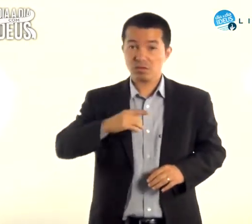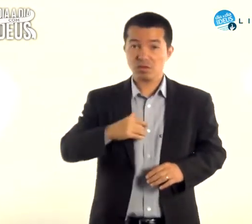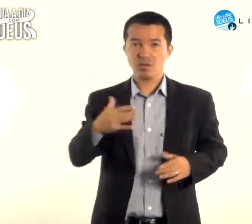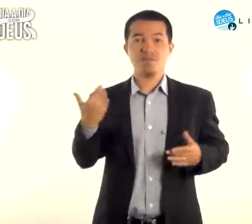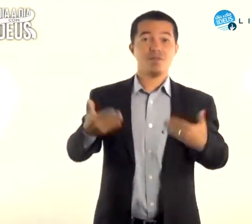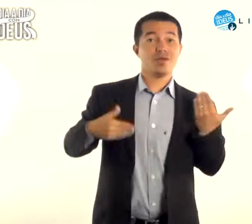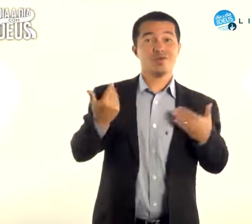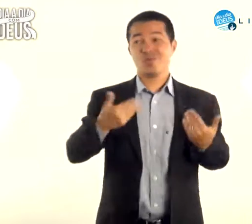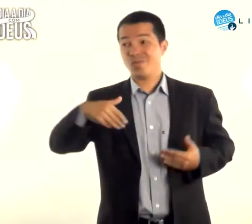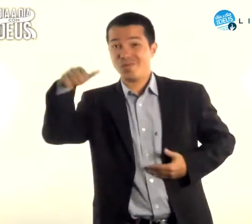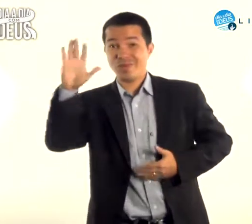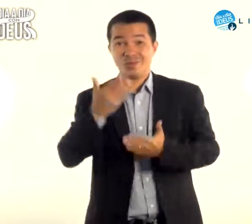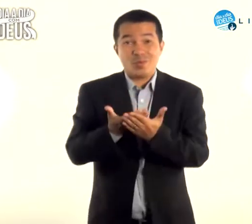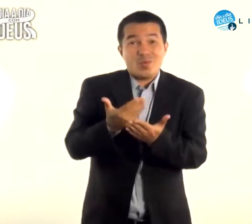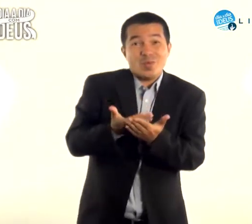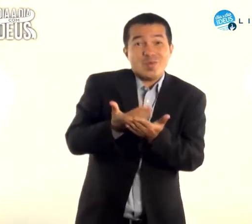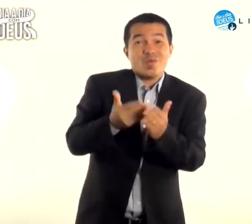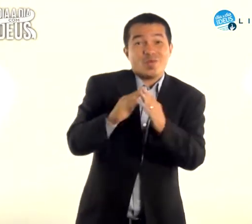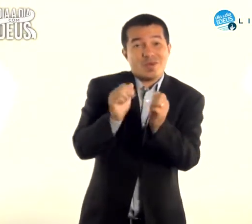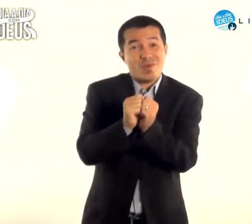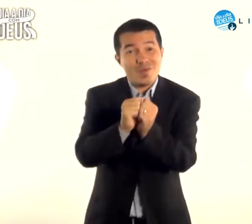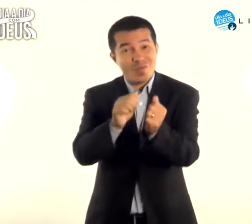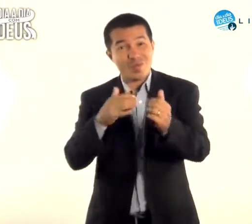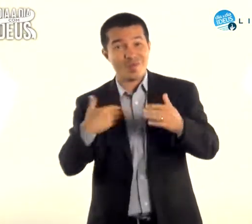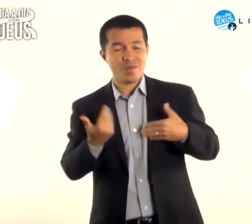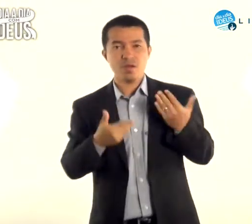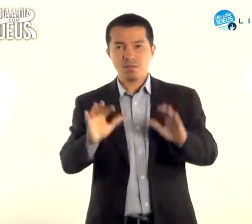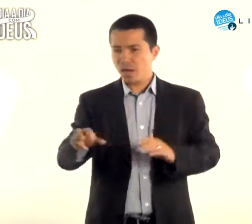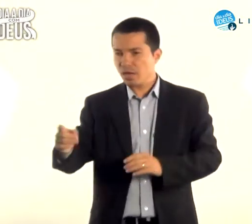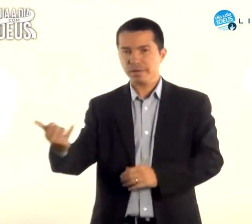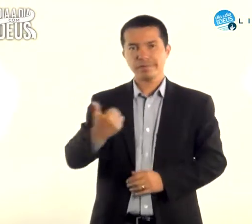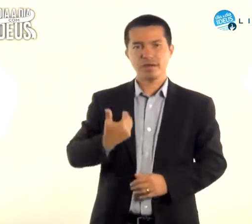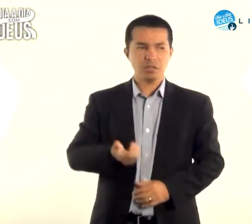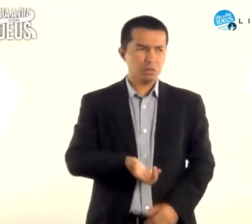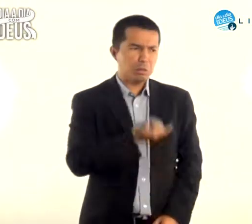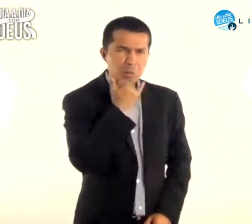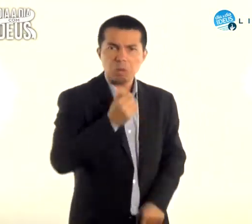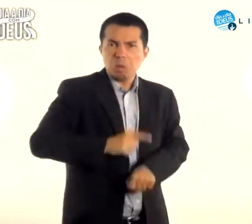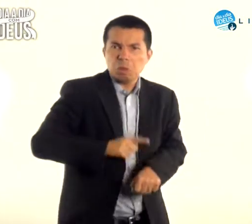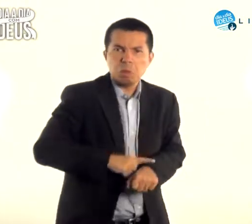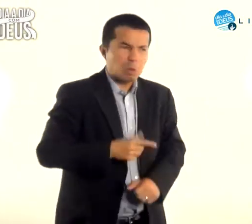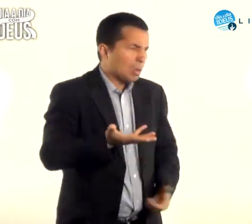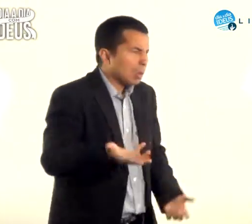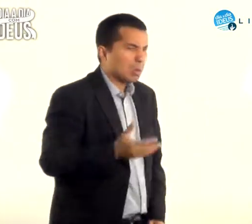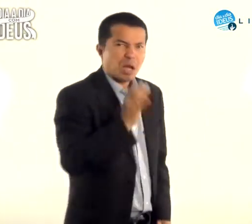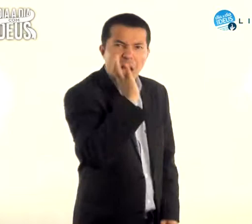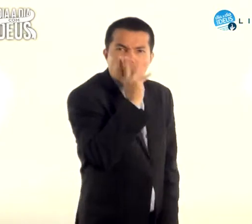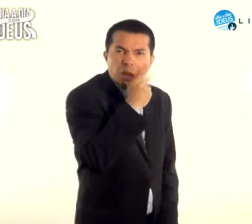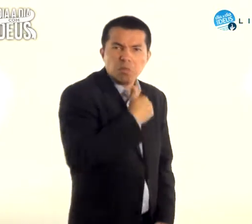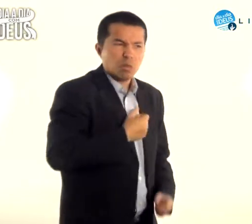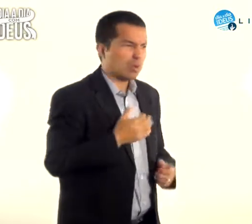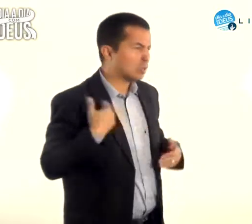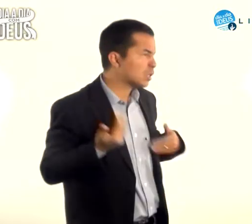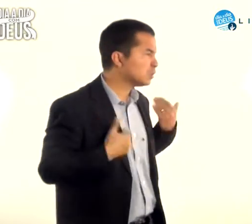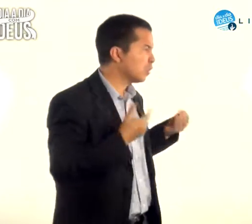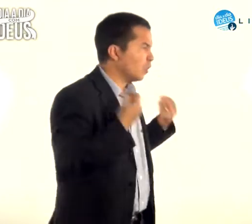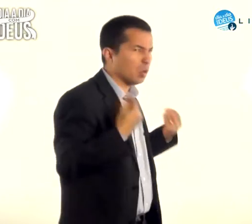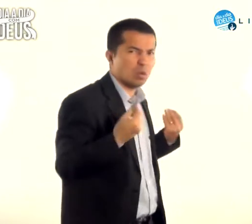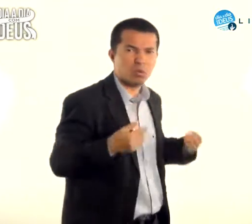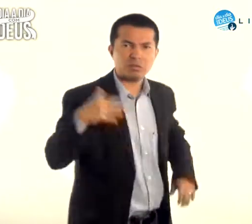alguns dias falando: esse passeio não chega, é só semana que vem, né? E parece que demora tanto